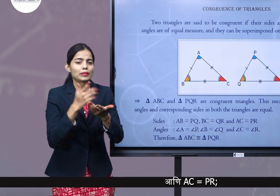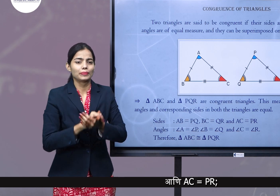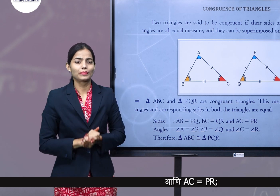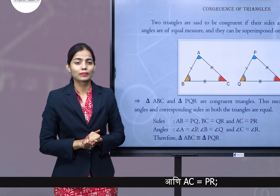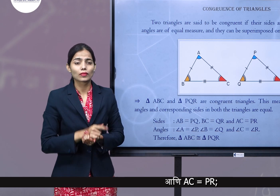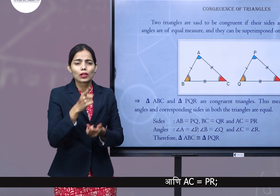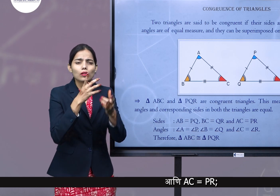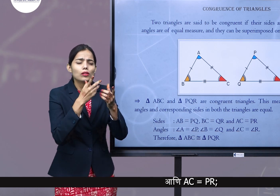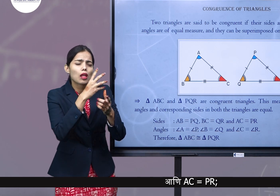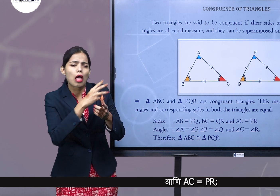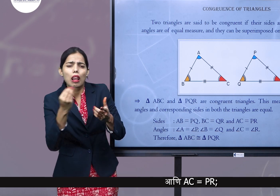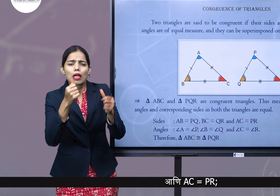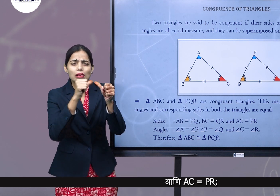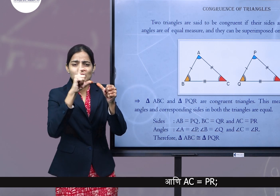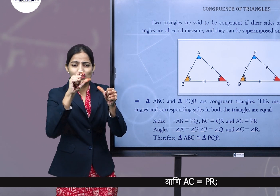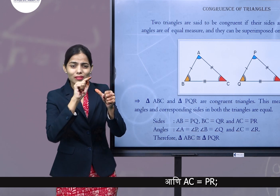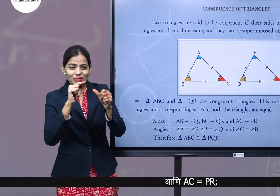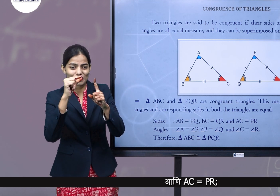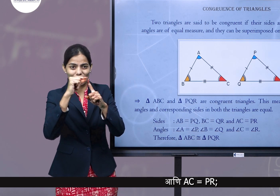आणि AC equals to PR.